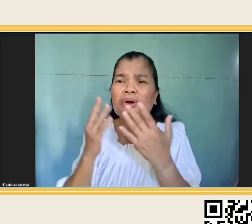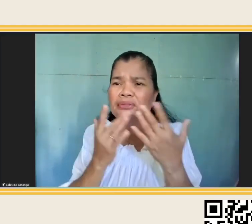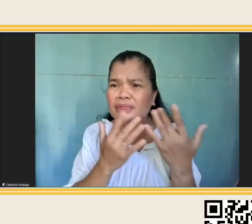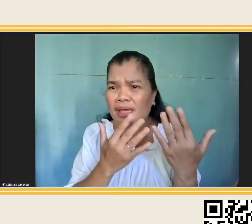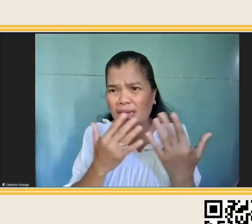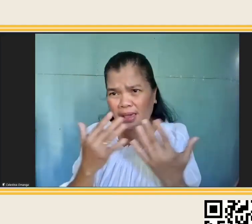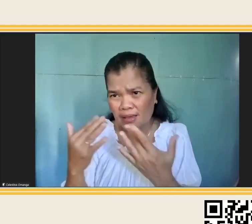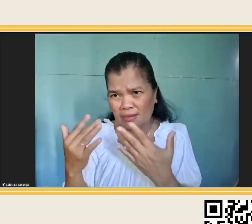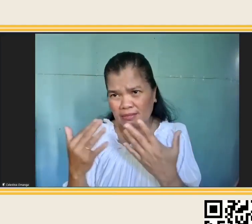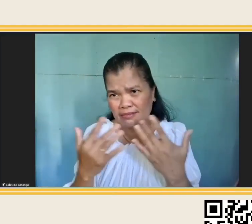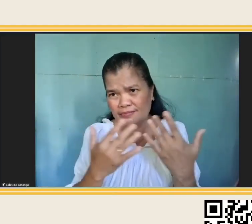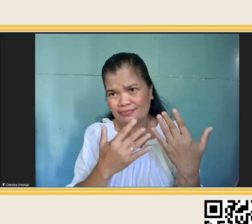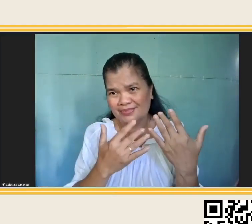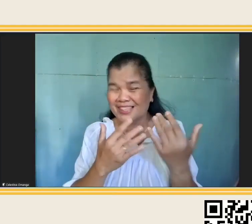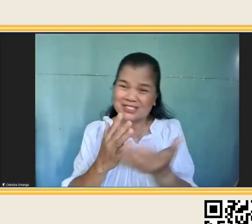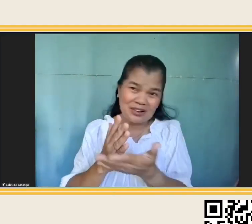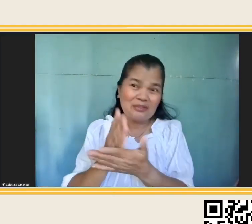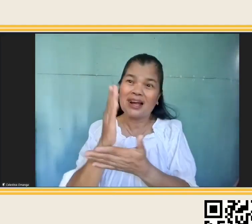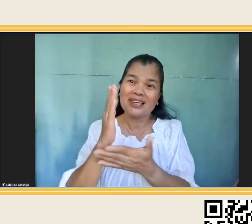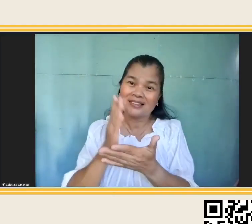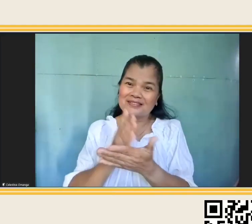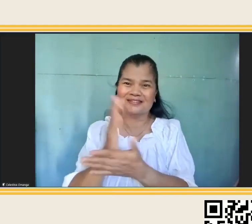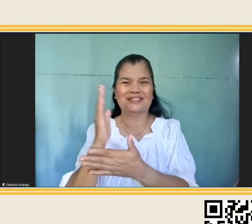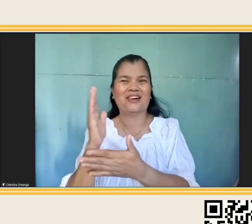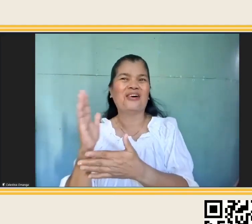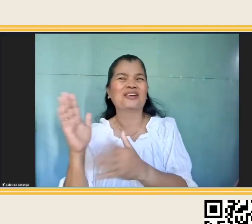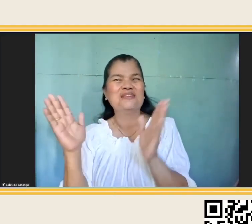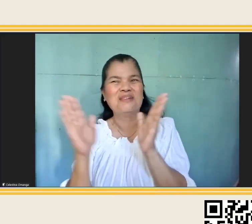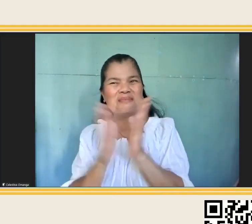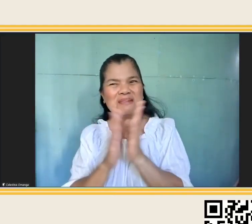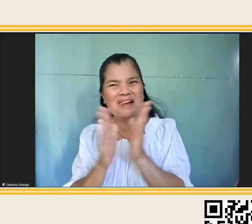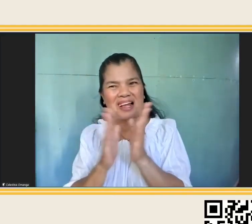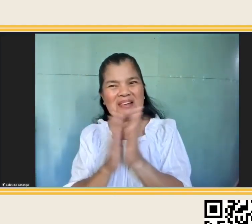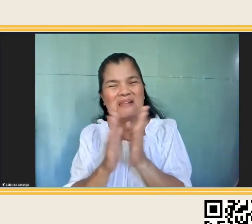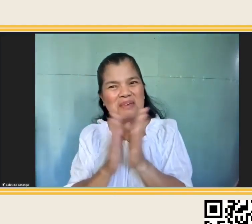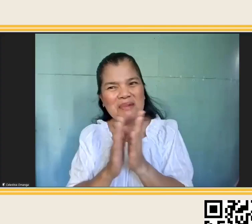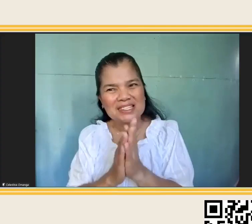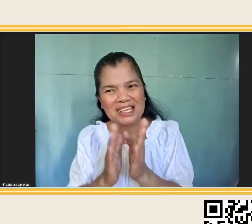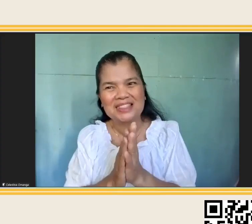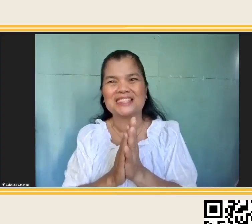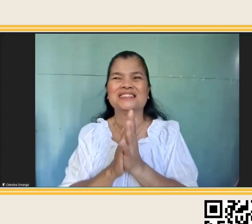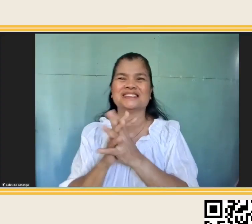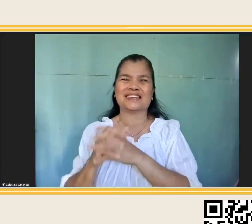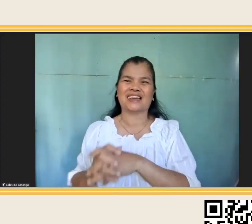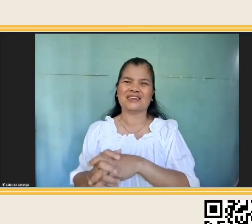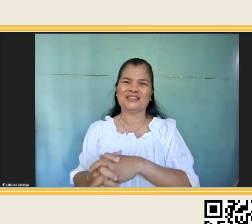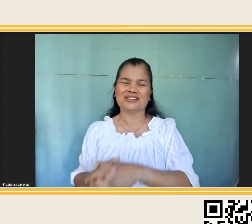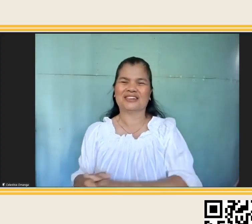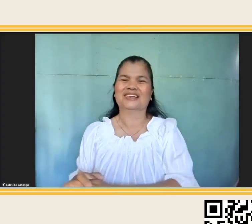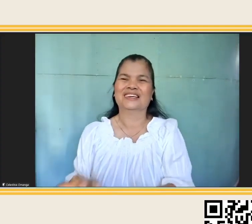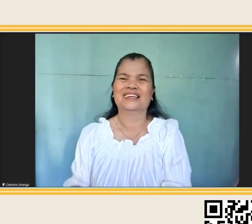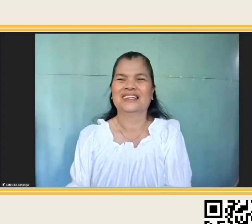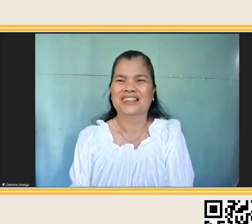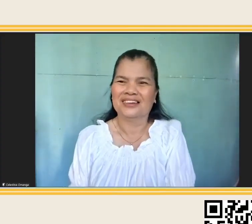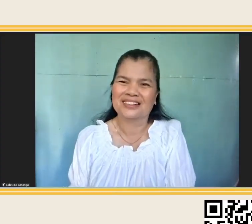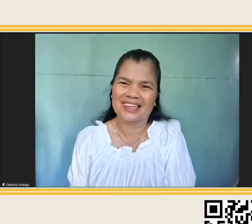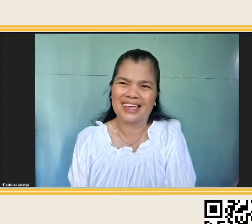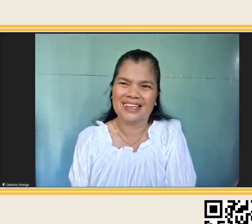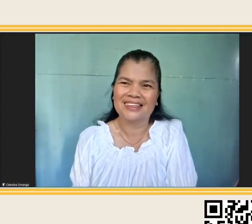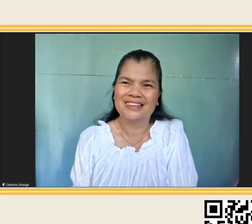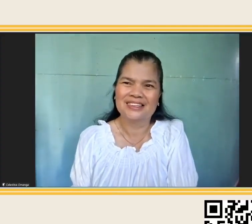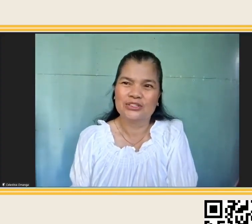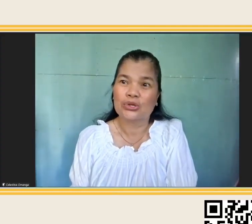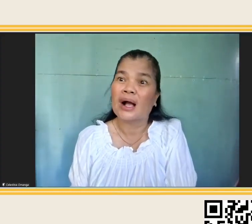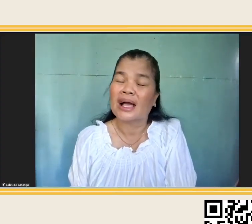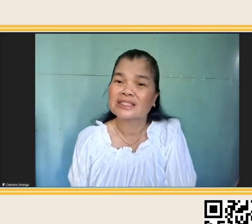your birthday. It's all right. O, di ba, may mga sentences na kayo.